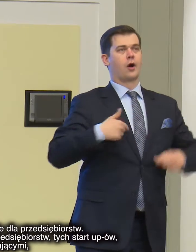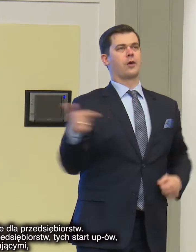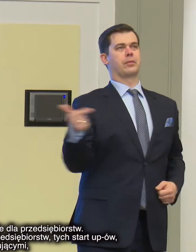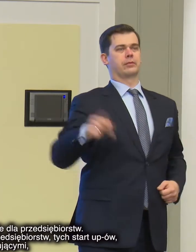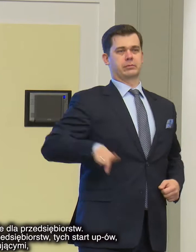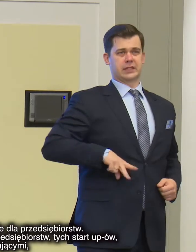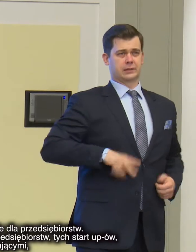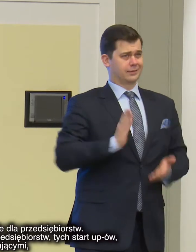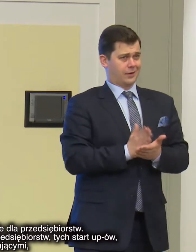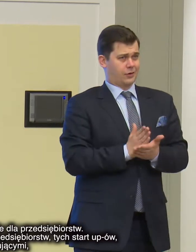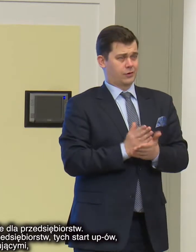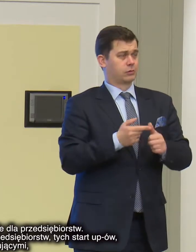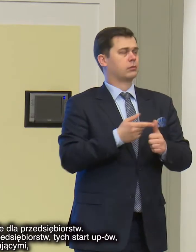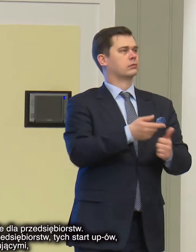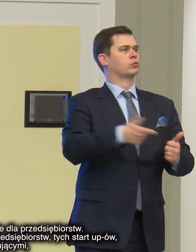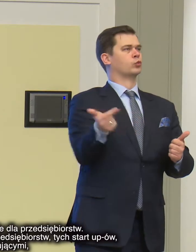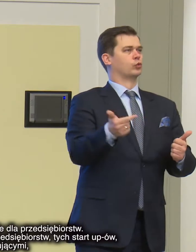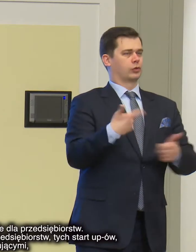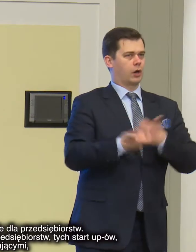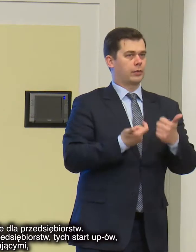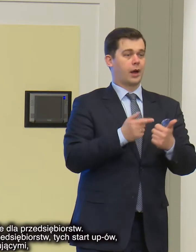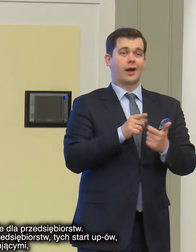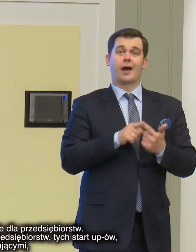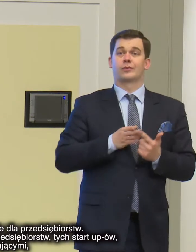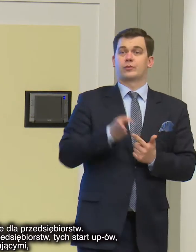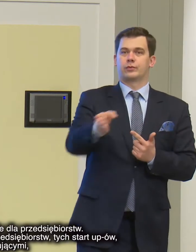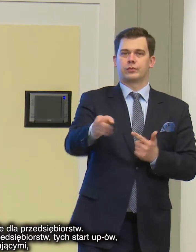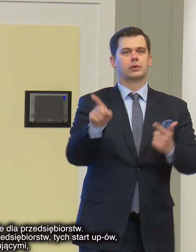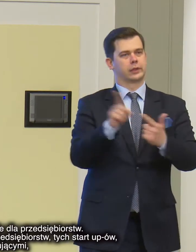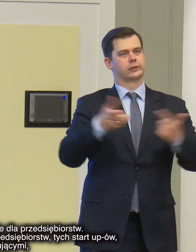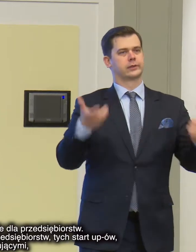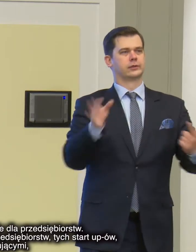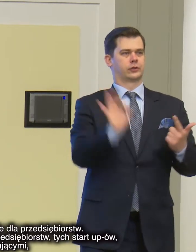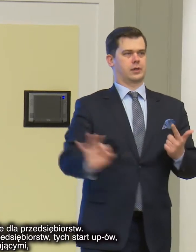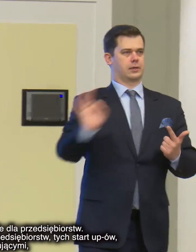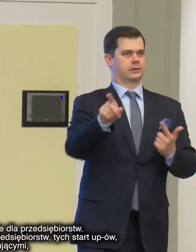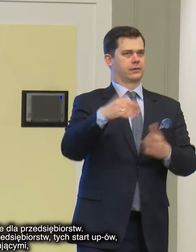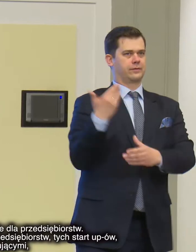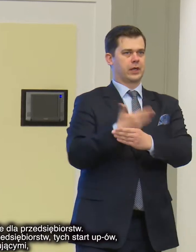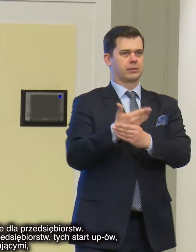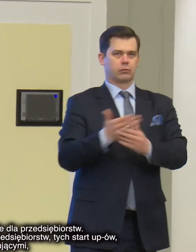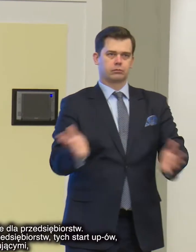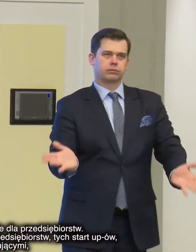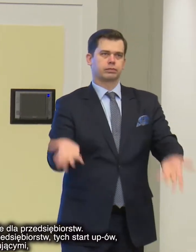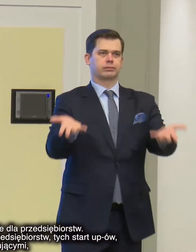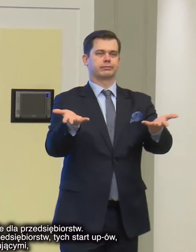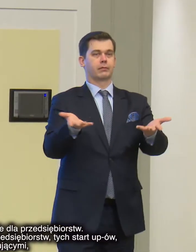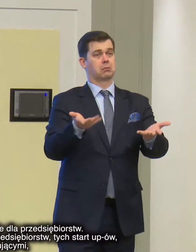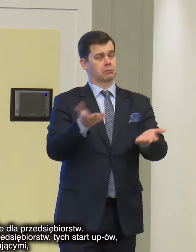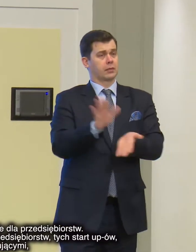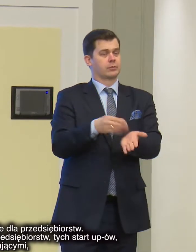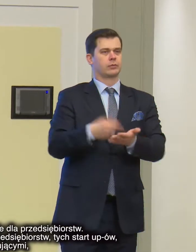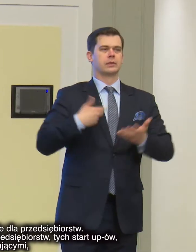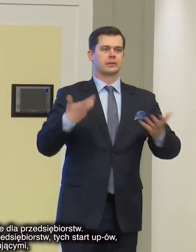obowiązku jako różnych agentów publicznych, ale również o szansie dla przedsiębiorstw. Stąd też na przykład